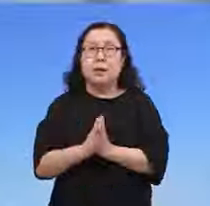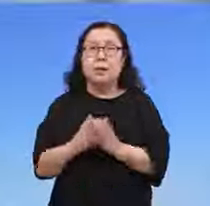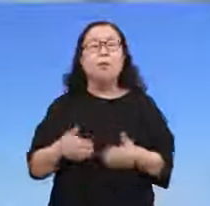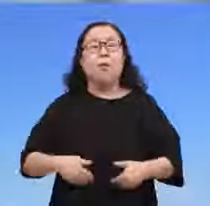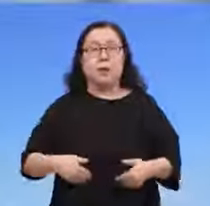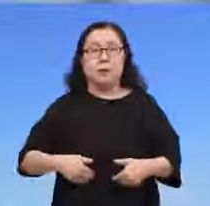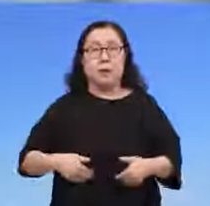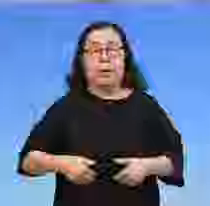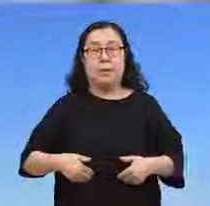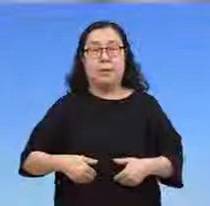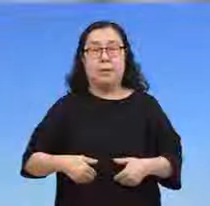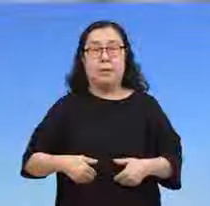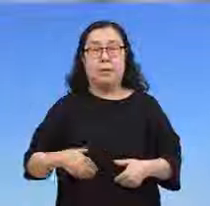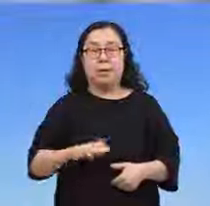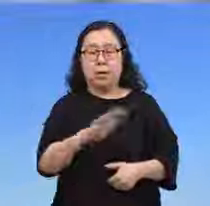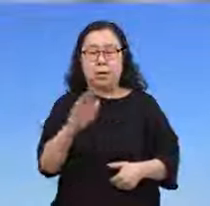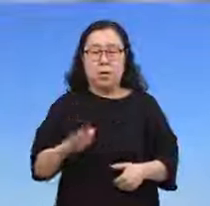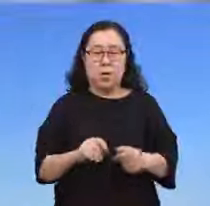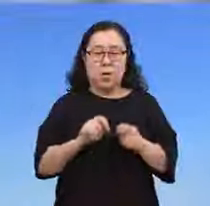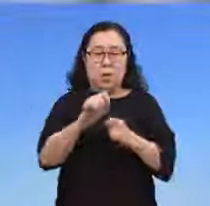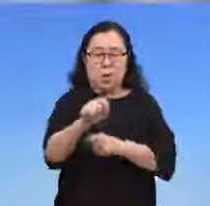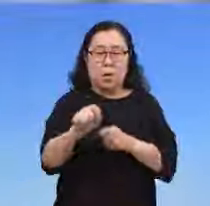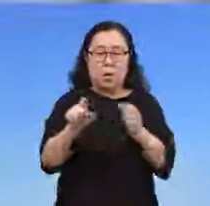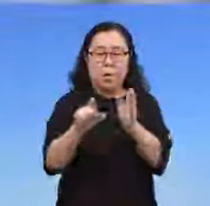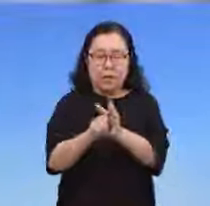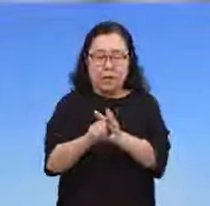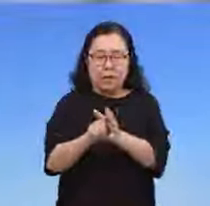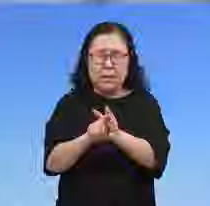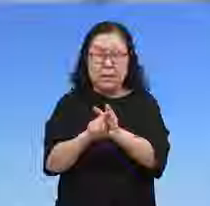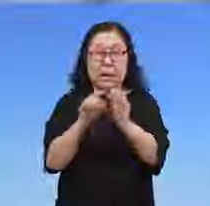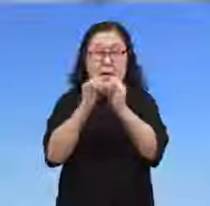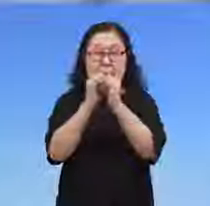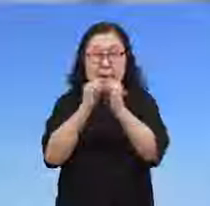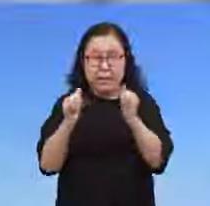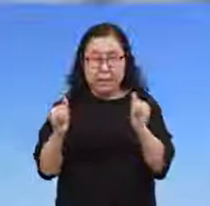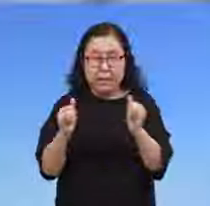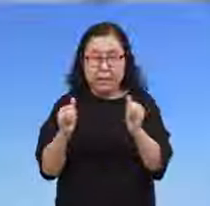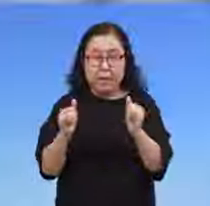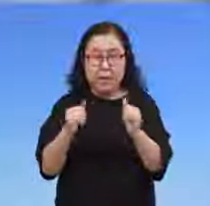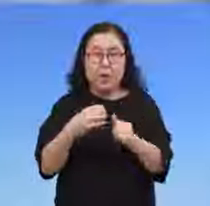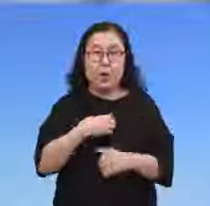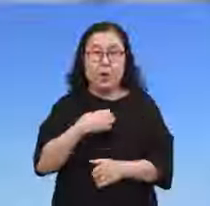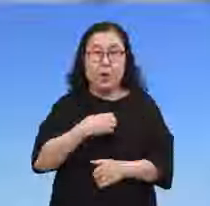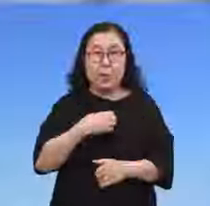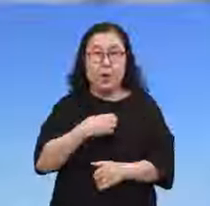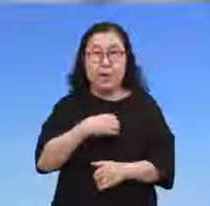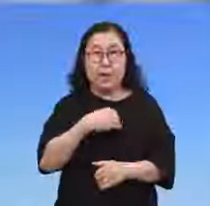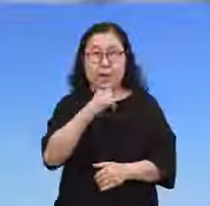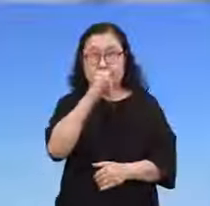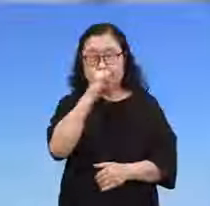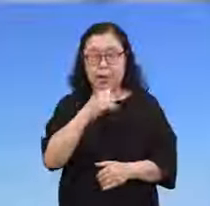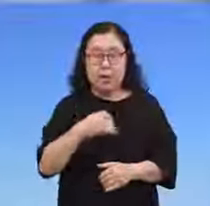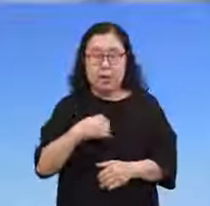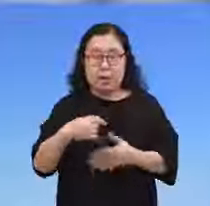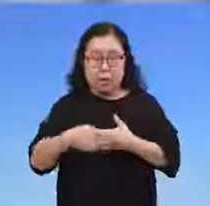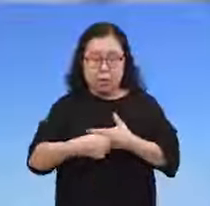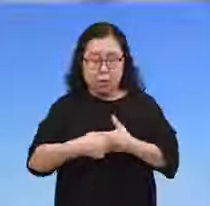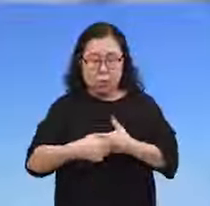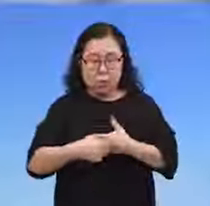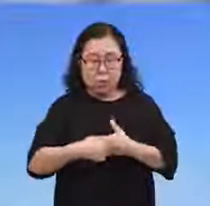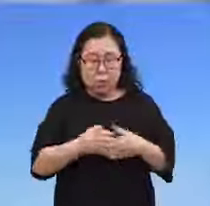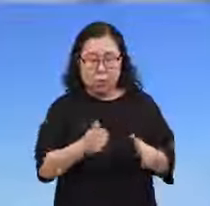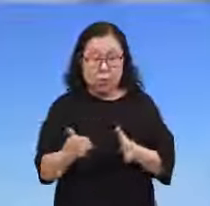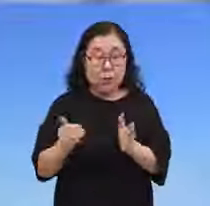저 같은 오래 믿은 사람들이 가진 위험이 그런 외적인 걸 갖추었다는 것으로 너무 만족하다가 보니